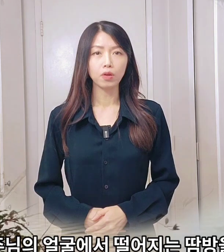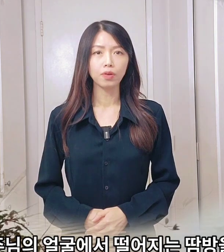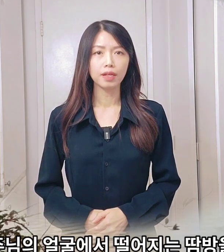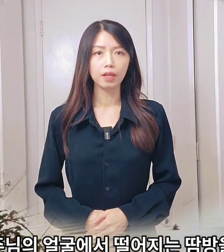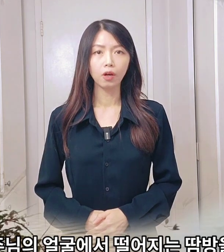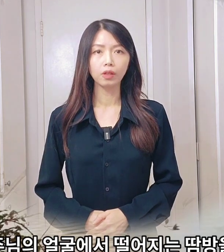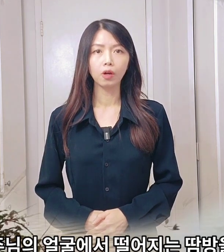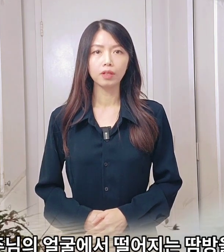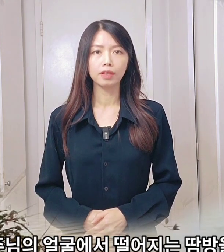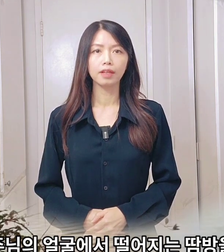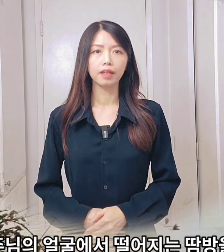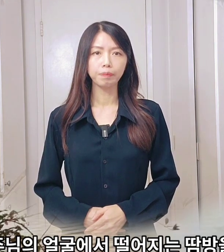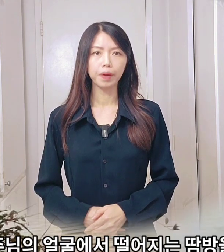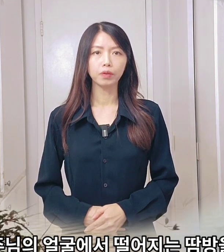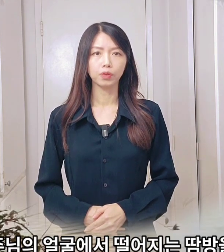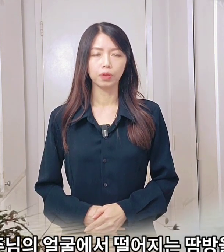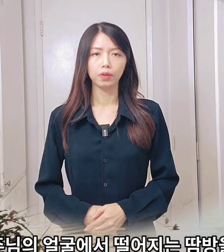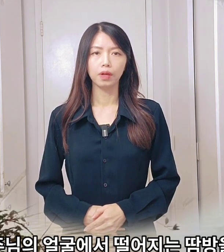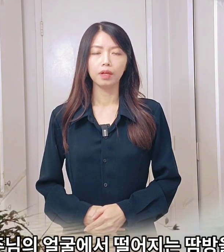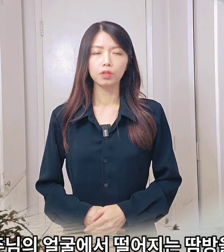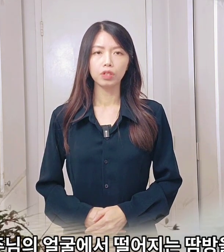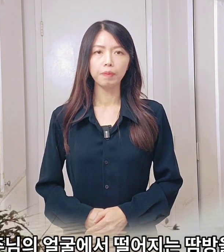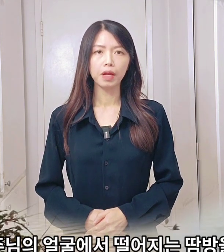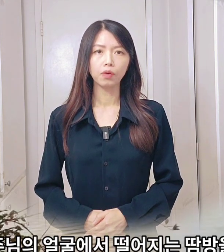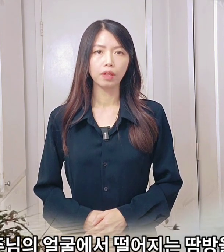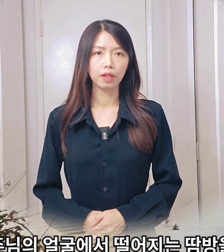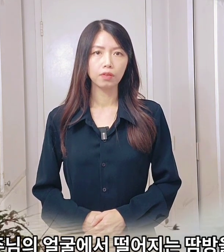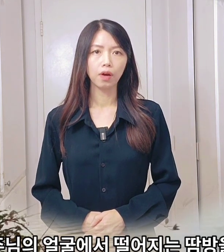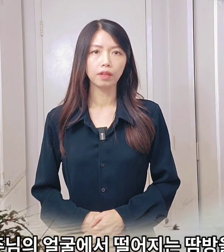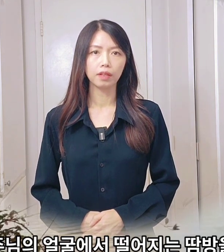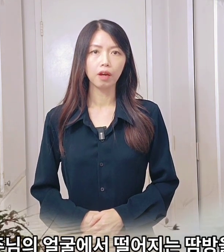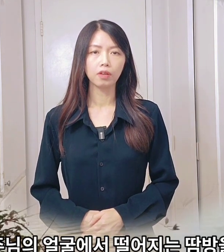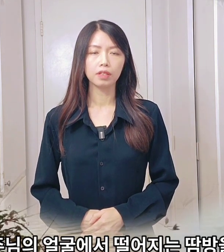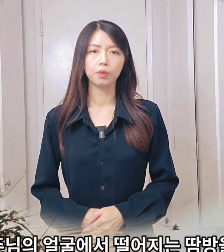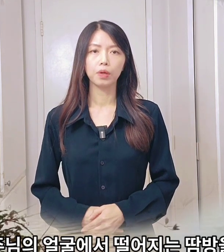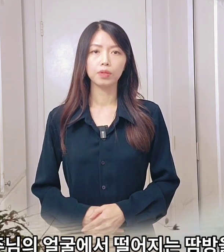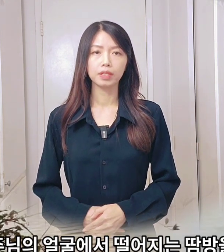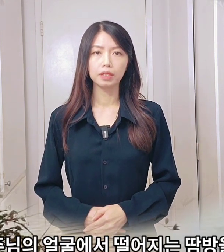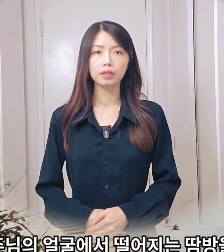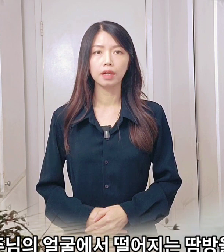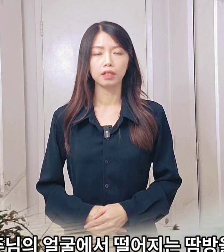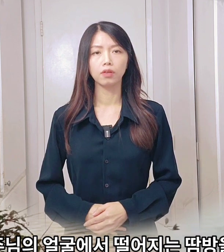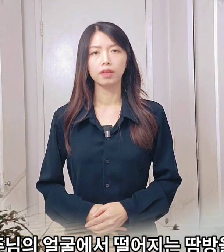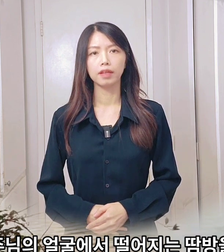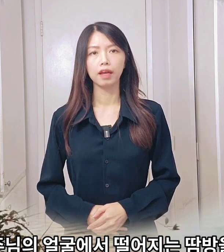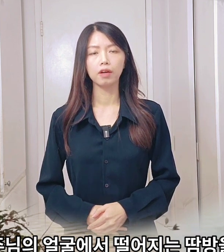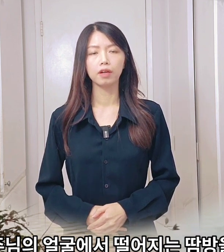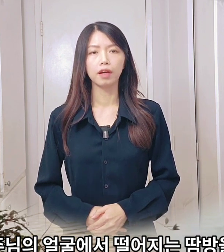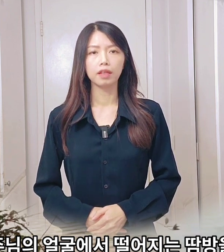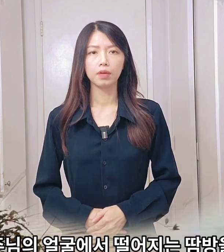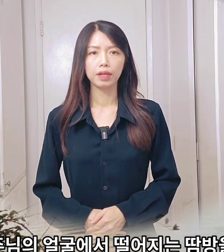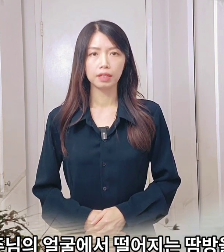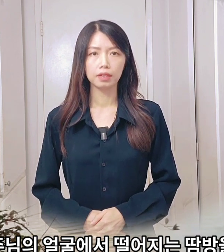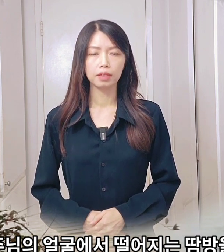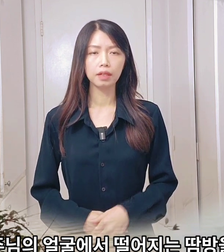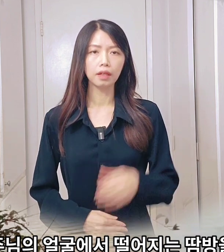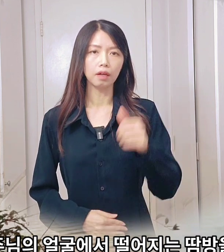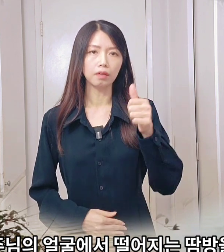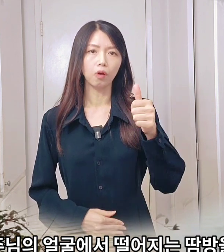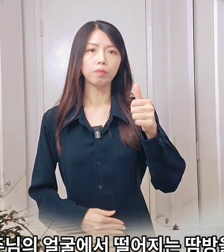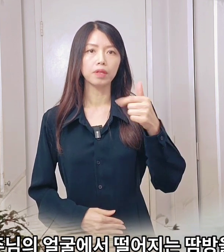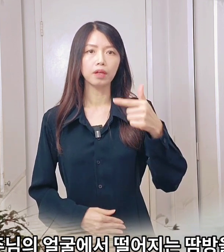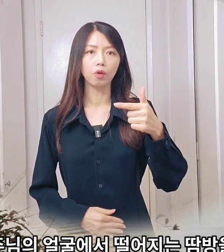주님의 얼굴에서 떨어지는 땀방울. 주님이라고 하는 수어는요, 지화로 지읒을 하셔야 되는데요. 지와